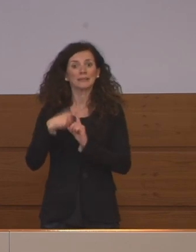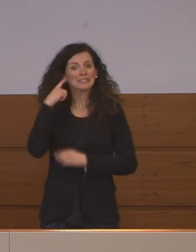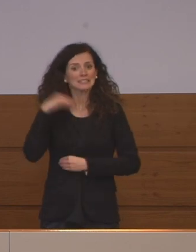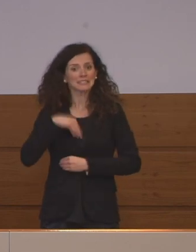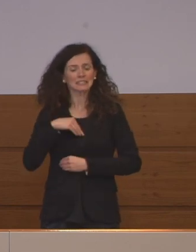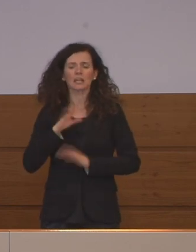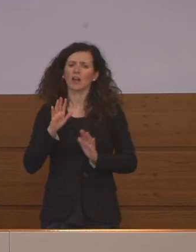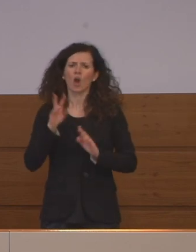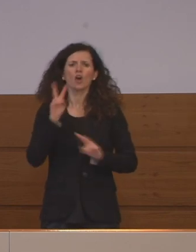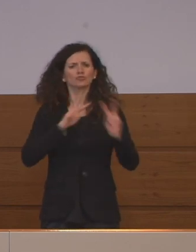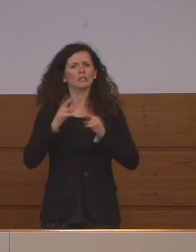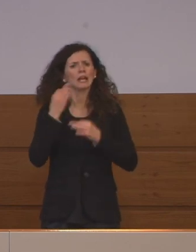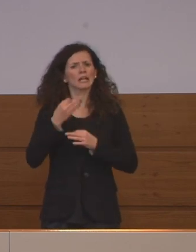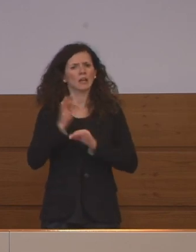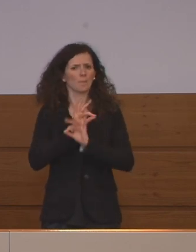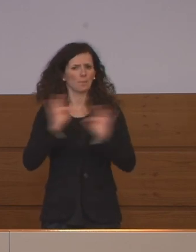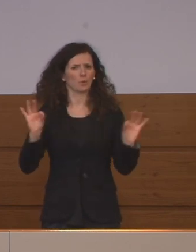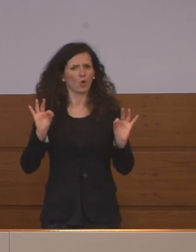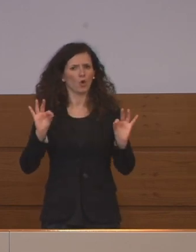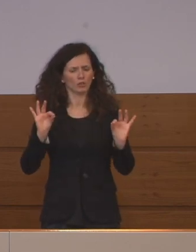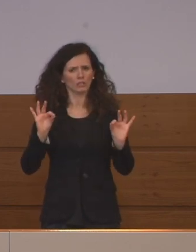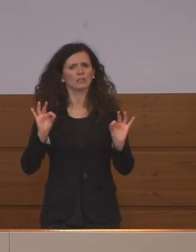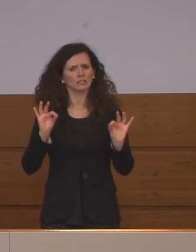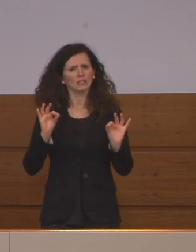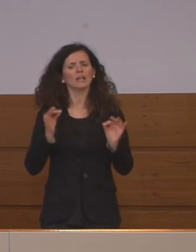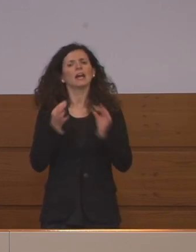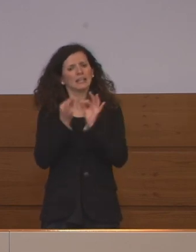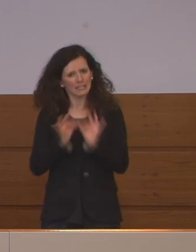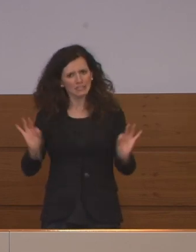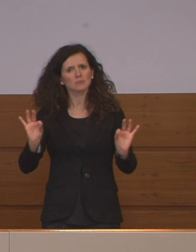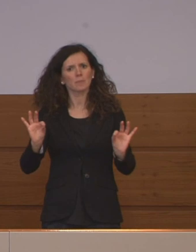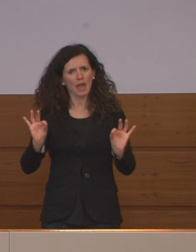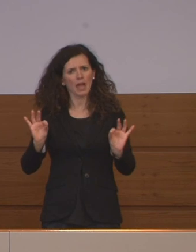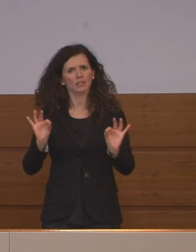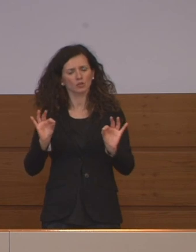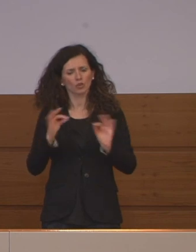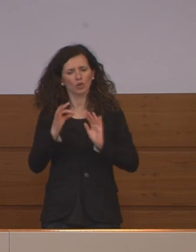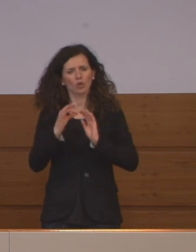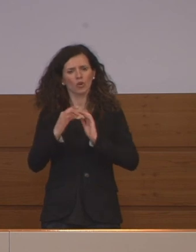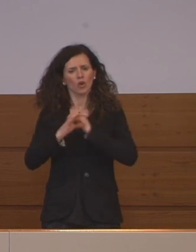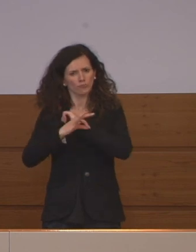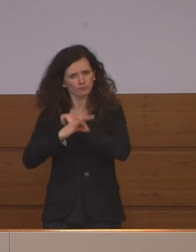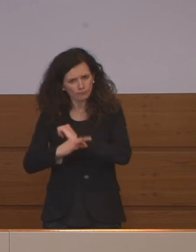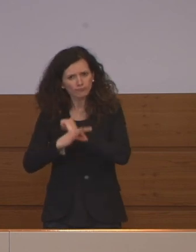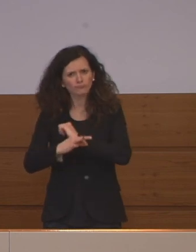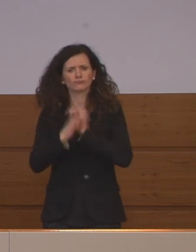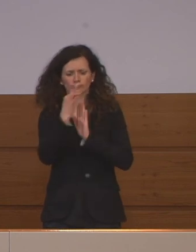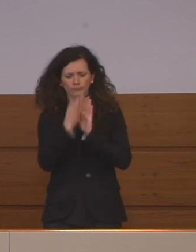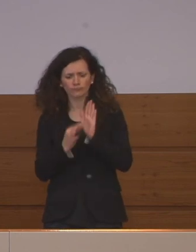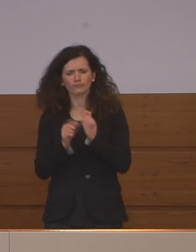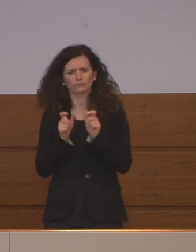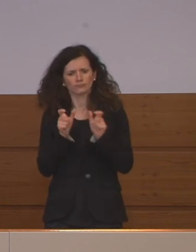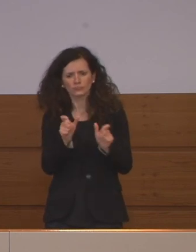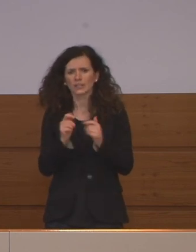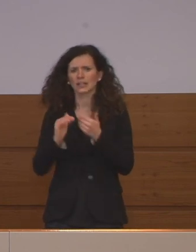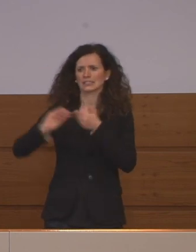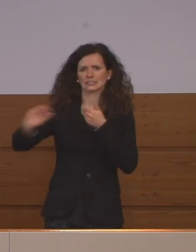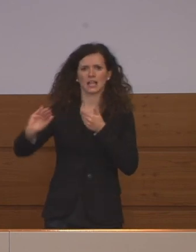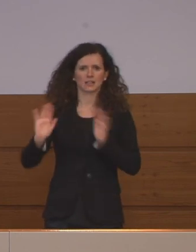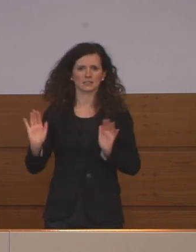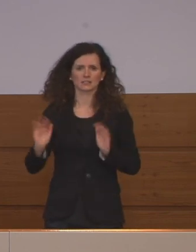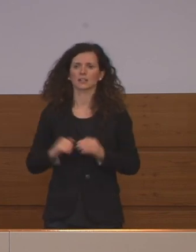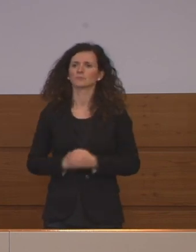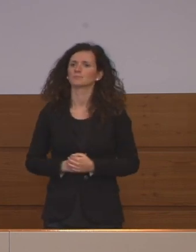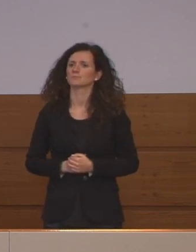la guardia e fare in modo che si rispetti la rigorosa indicazione di distanziamento sociale